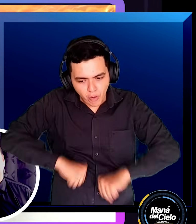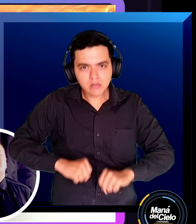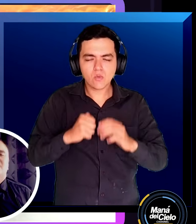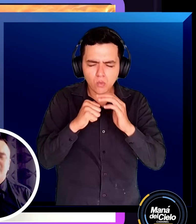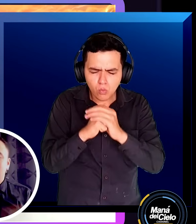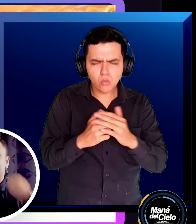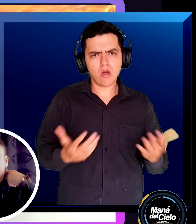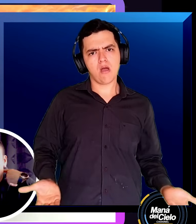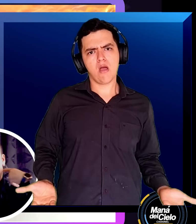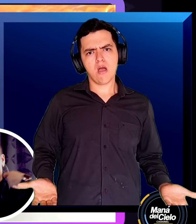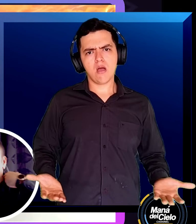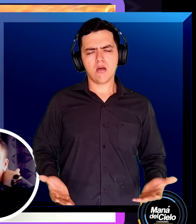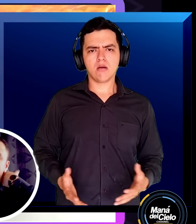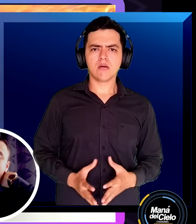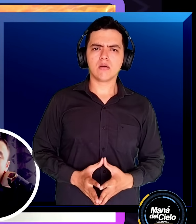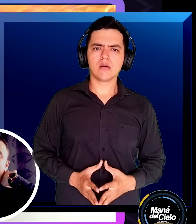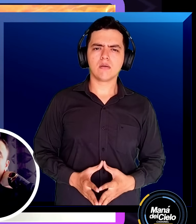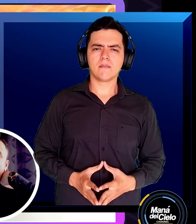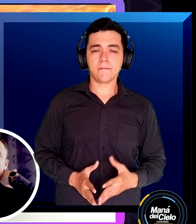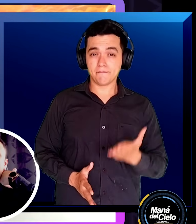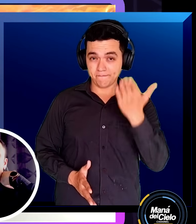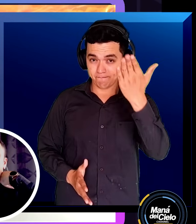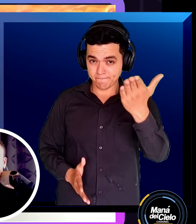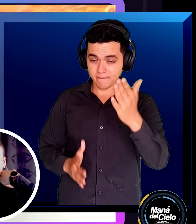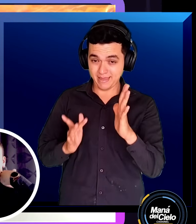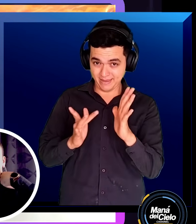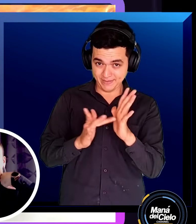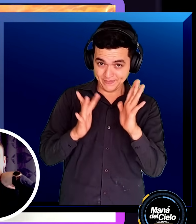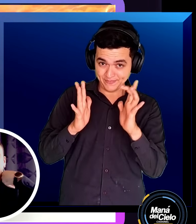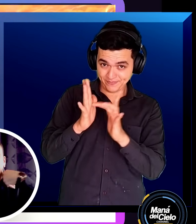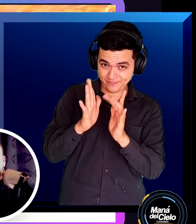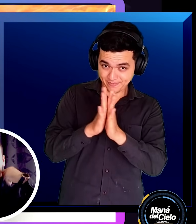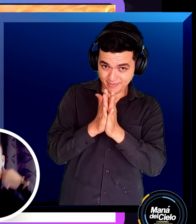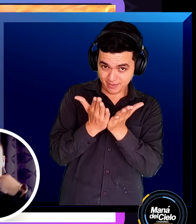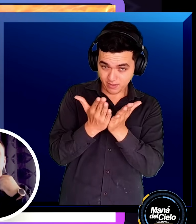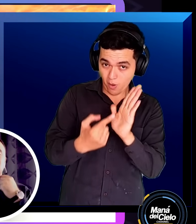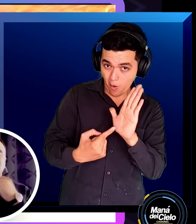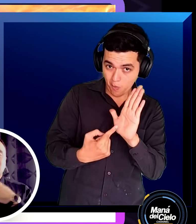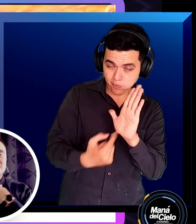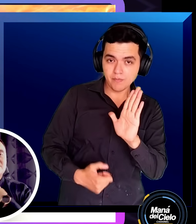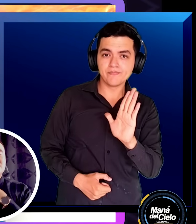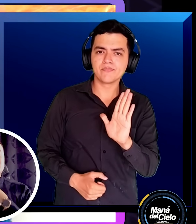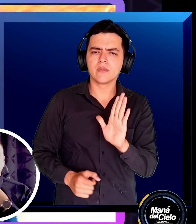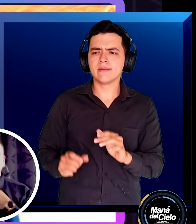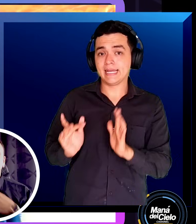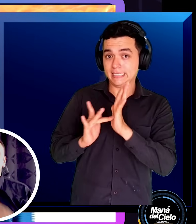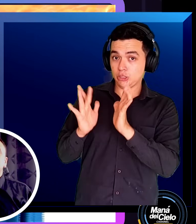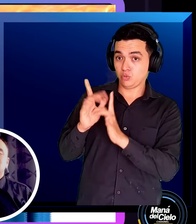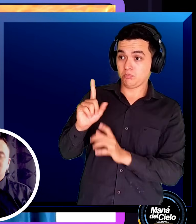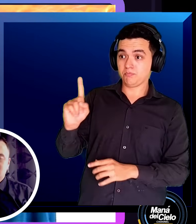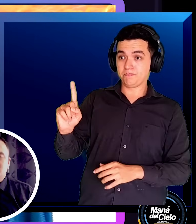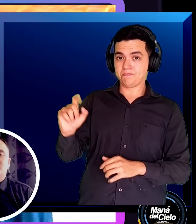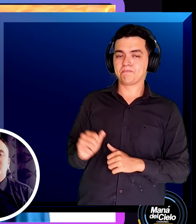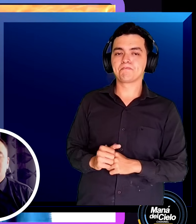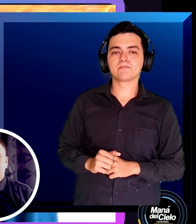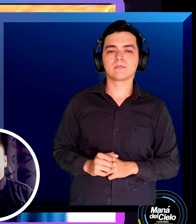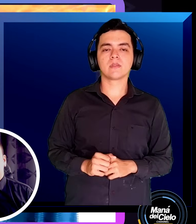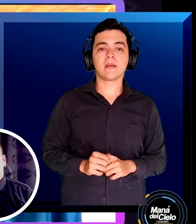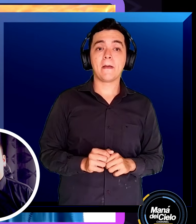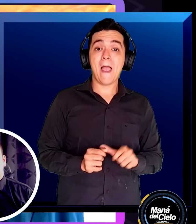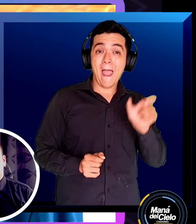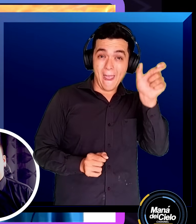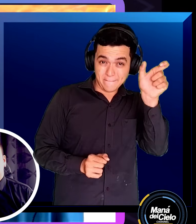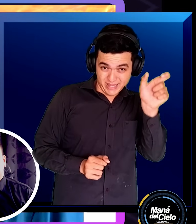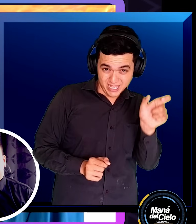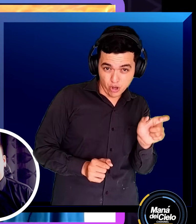Él había podido mandar un siervo. Él había podido mandar a otra persona. La mujer